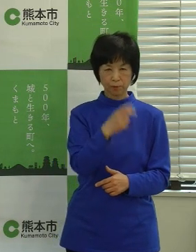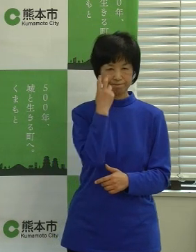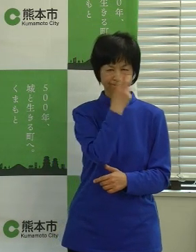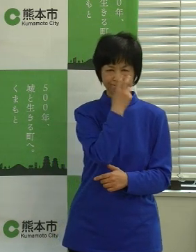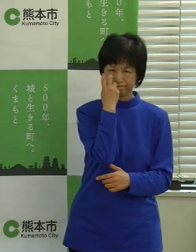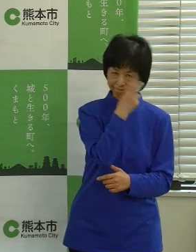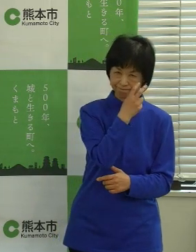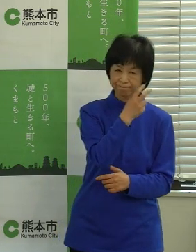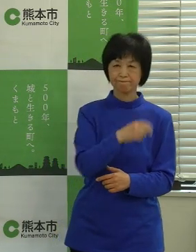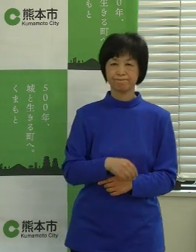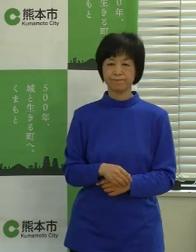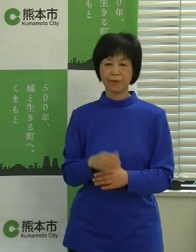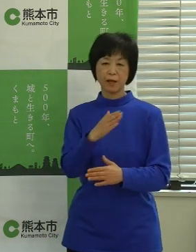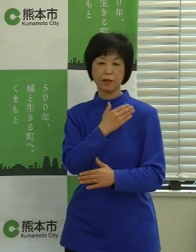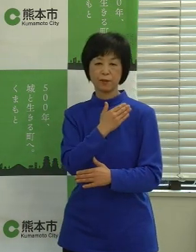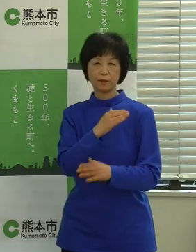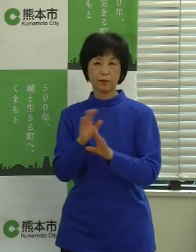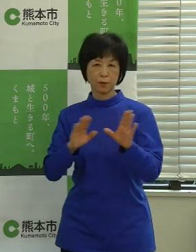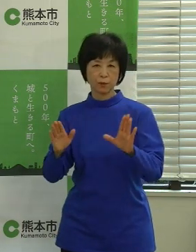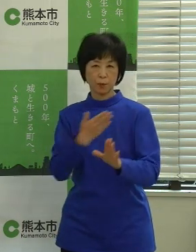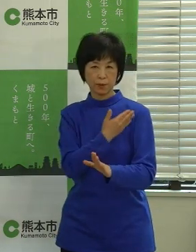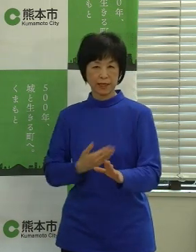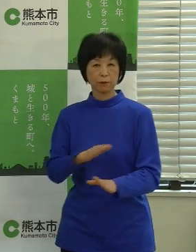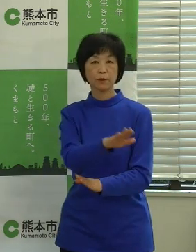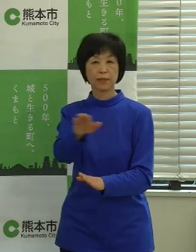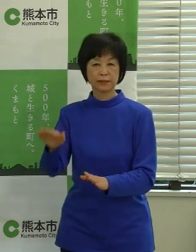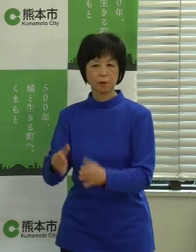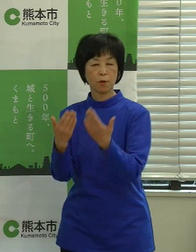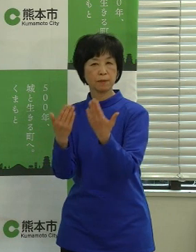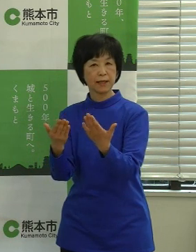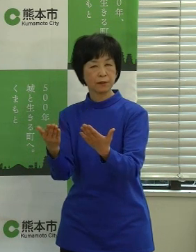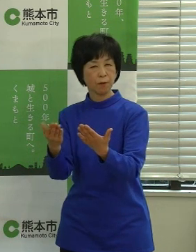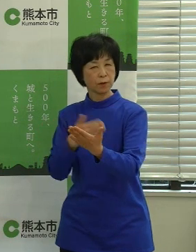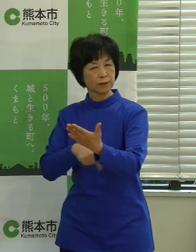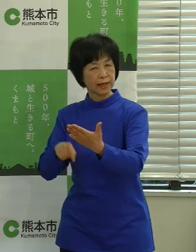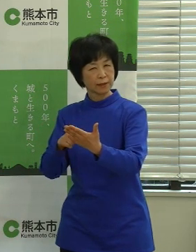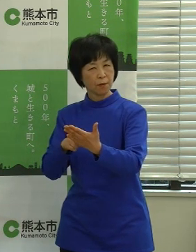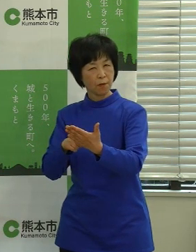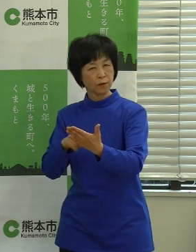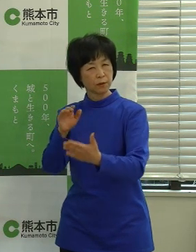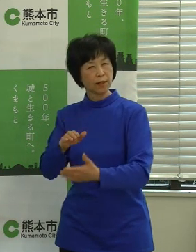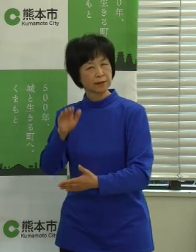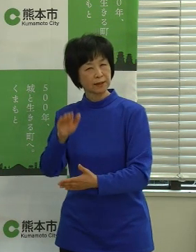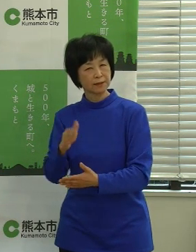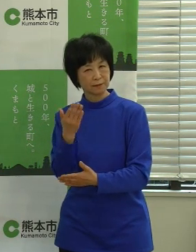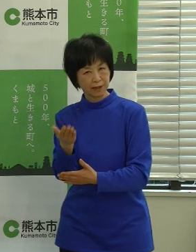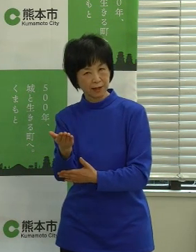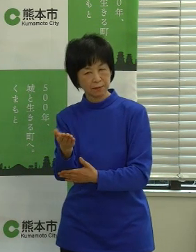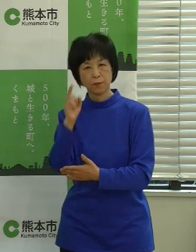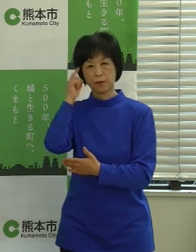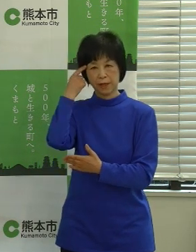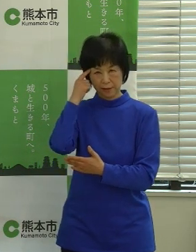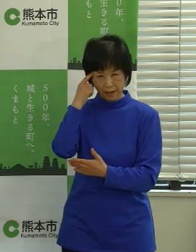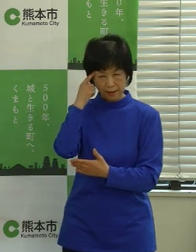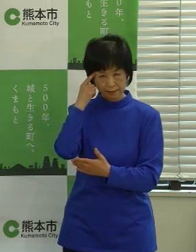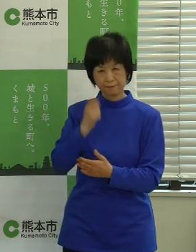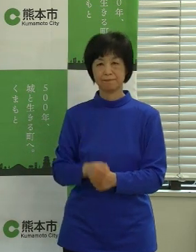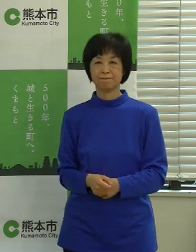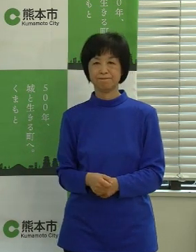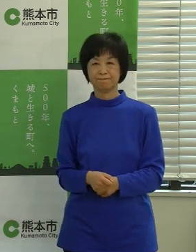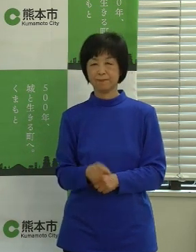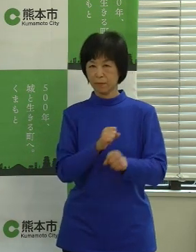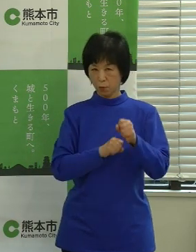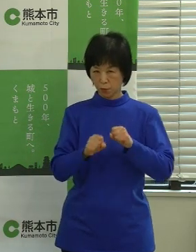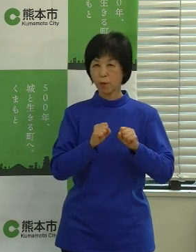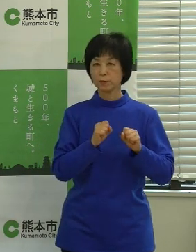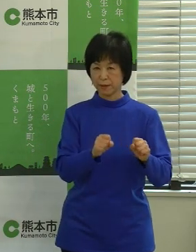習熟度を見ながらですね、またそういったものは教育委員会の方で適宜決められていくというふうに思っておりますので、ま